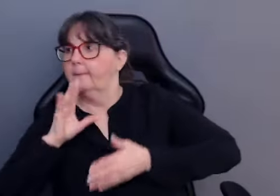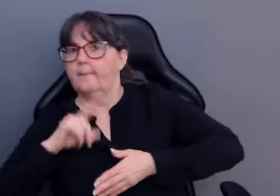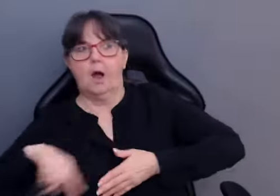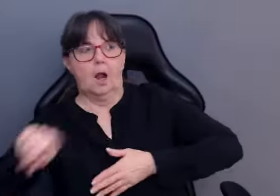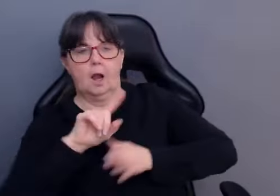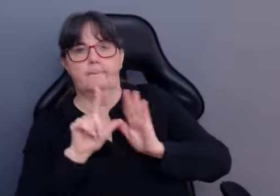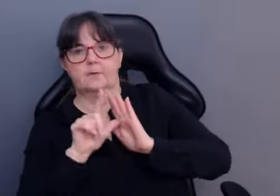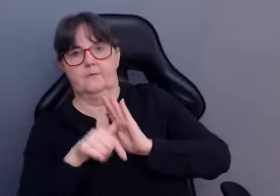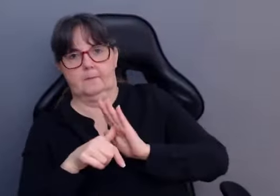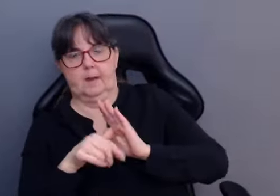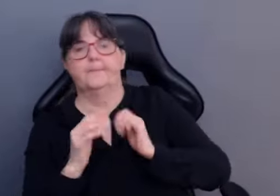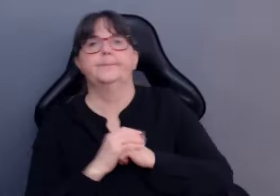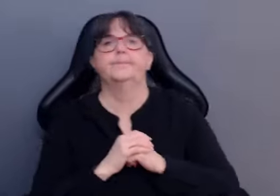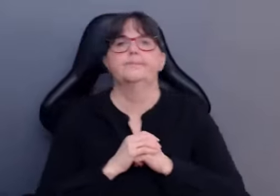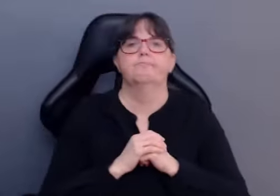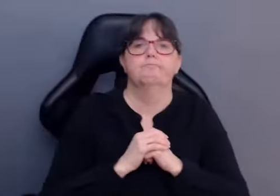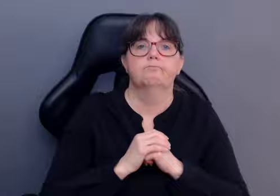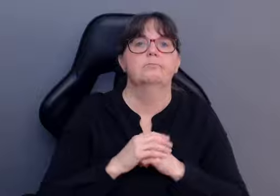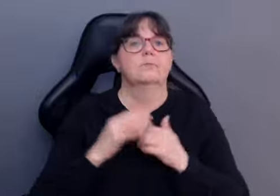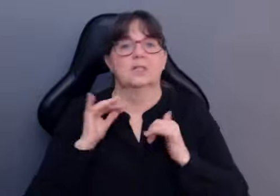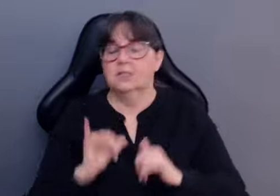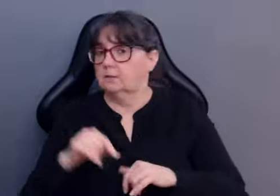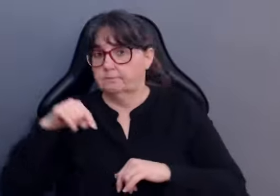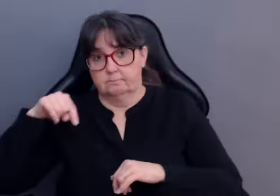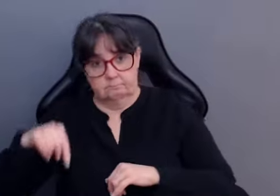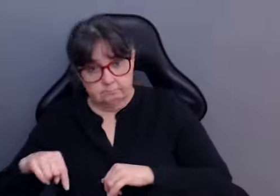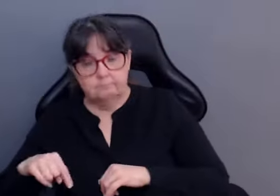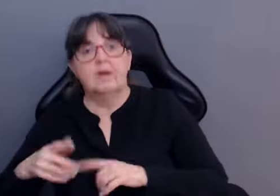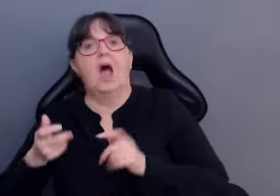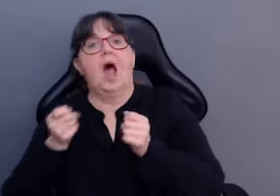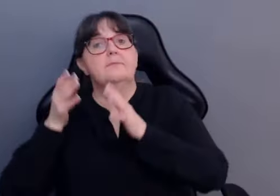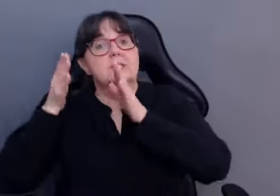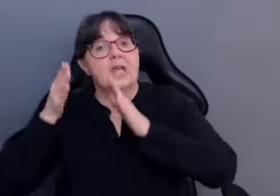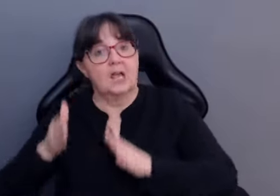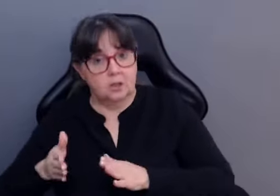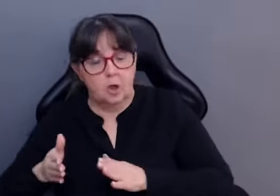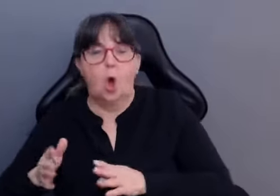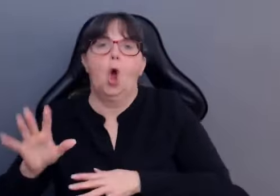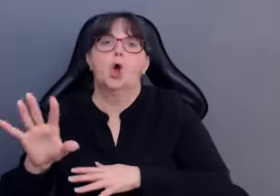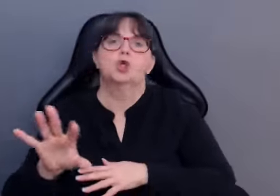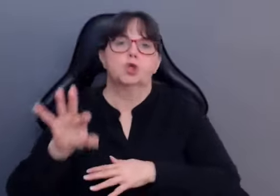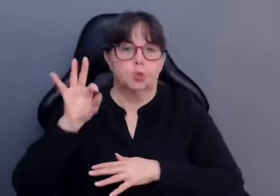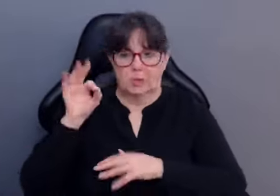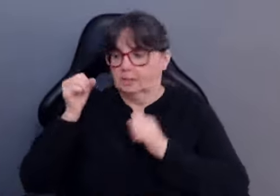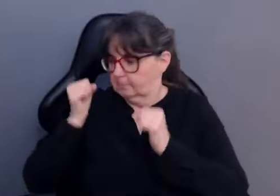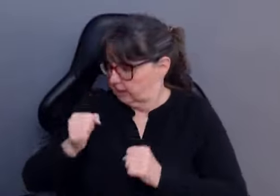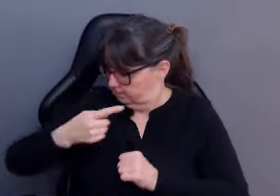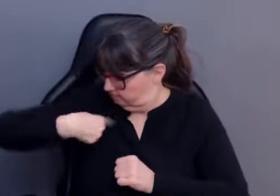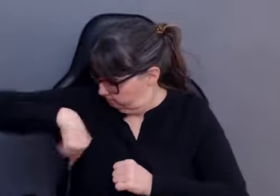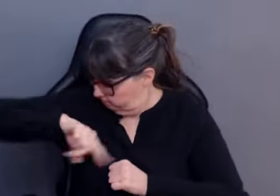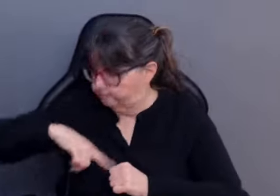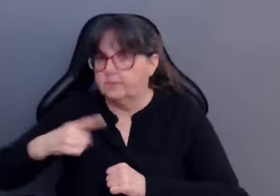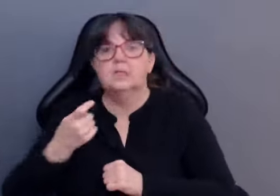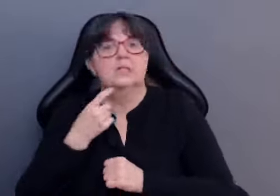assemblées. À leur défaut, les administrateurs choisissent parmi eux un président et